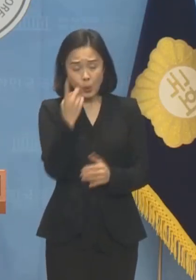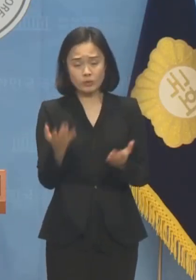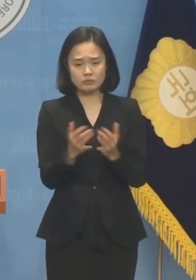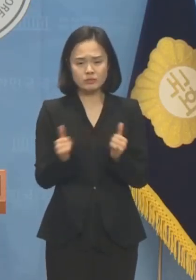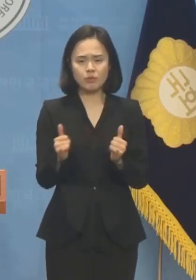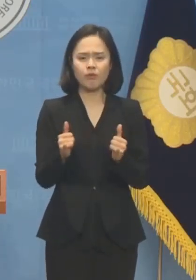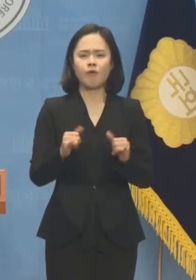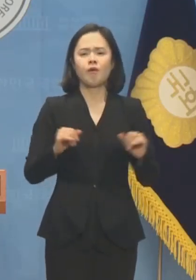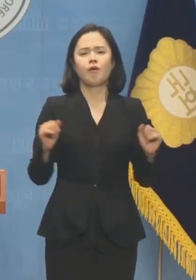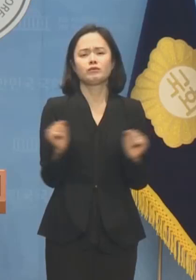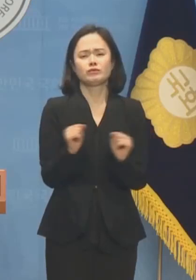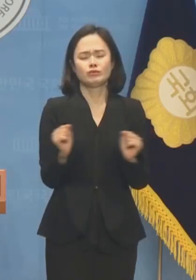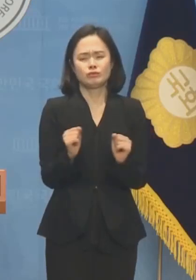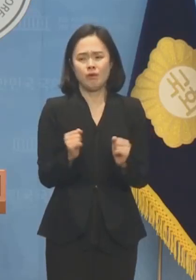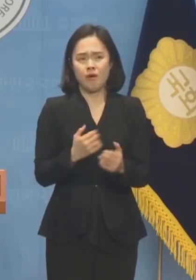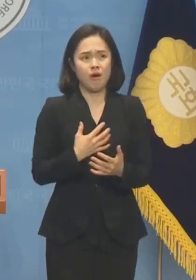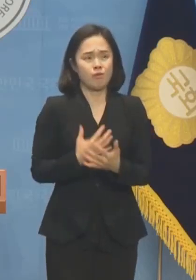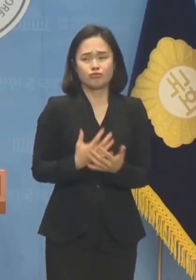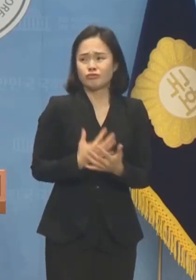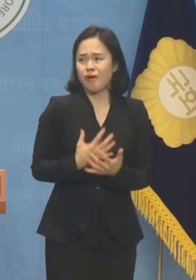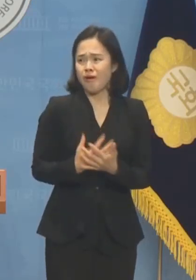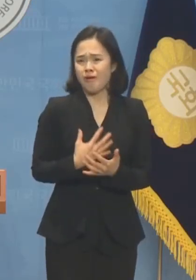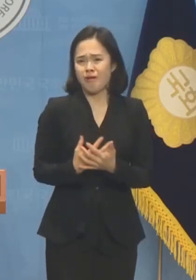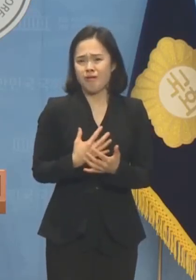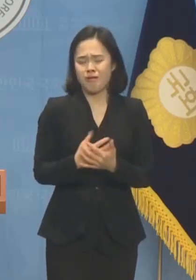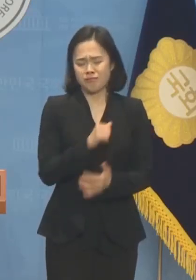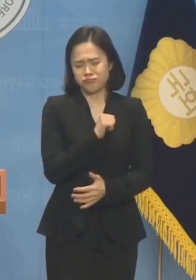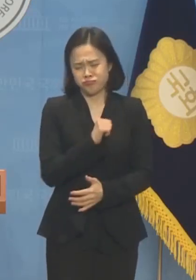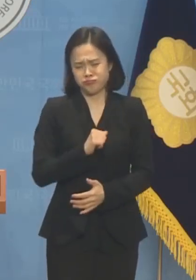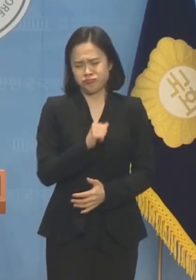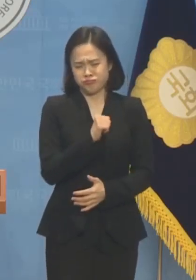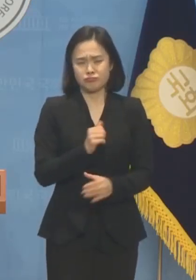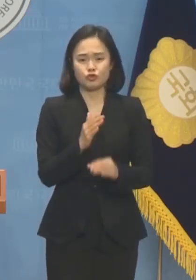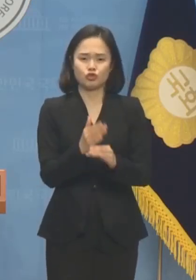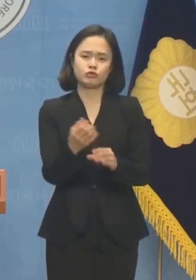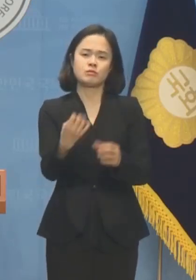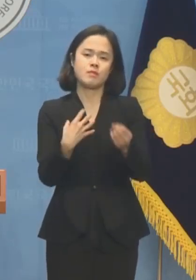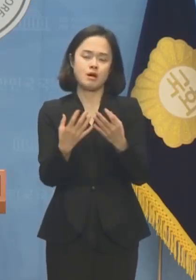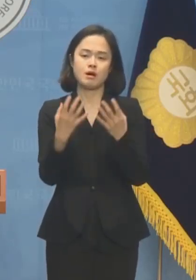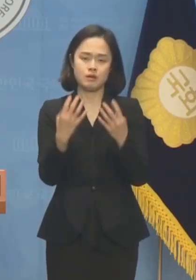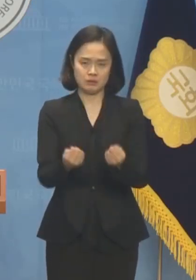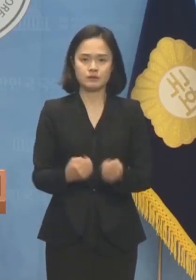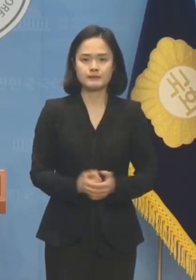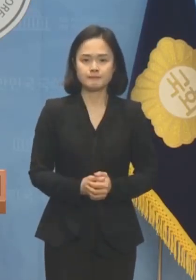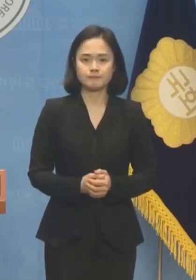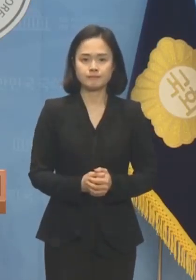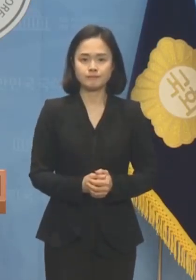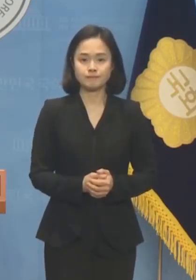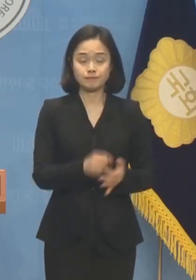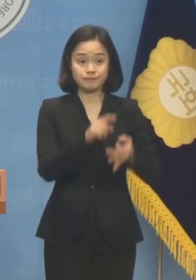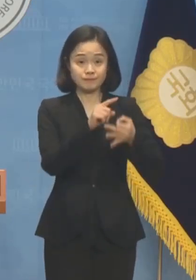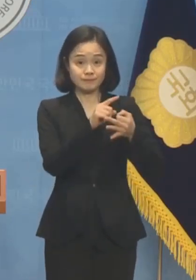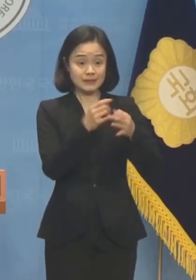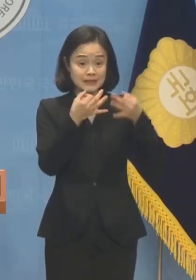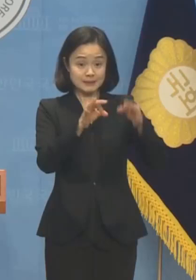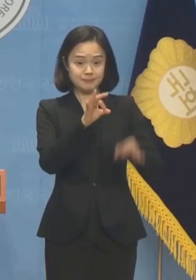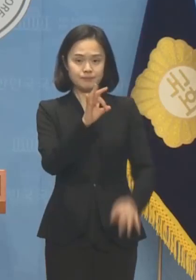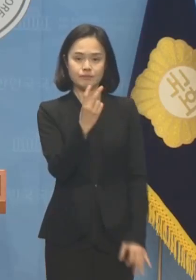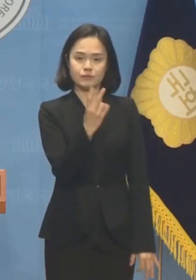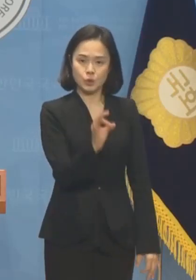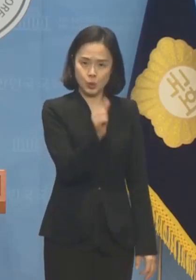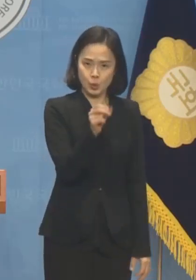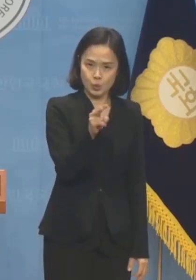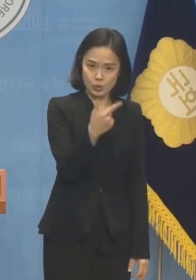있다고 밝혔습니다. 지휘부와 김용현, 김건희 라인만 살아있고 일반 직원들은